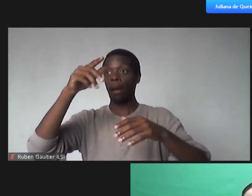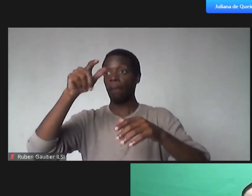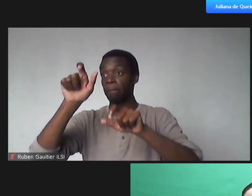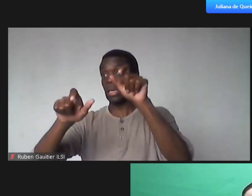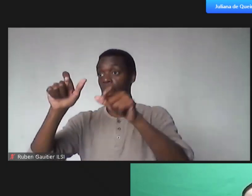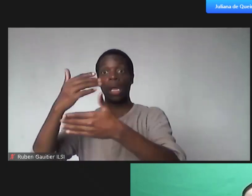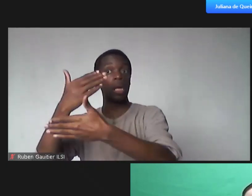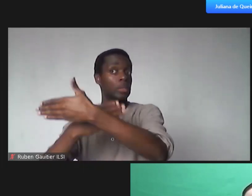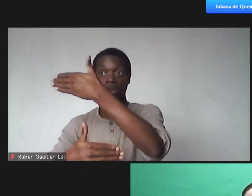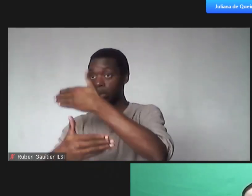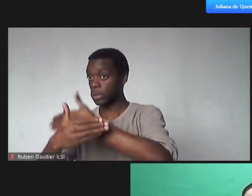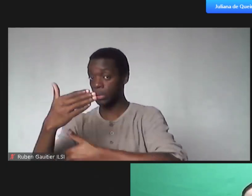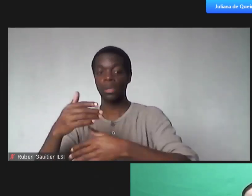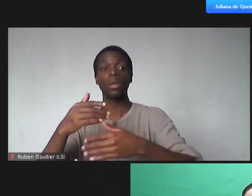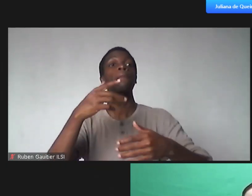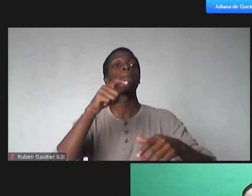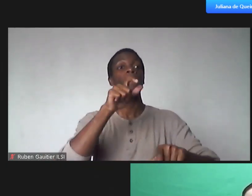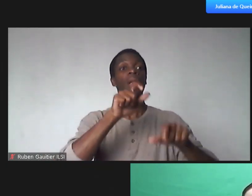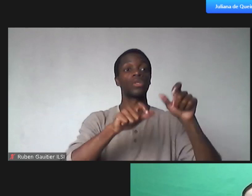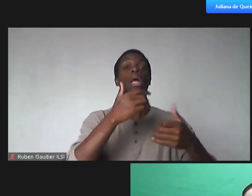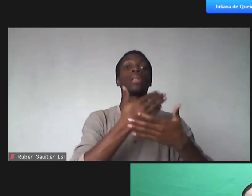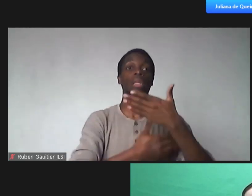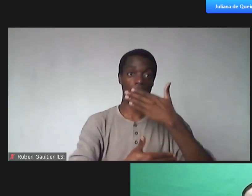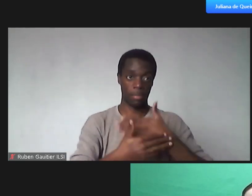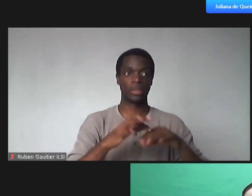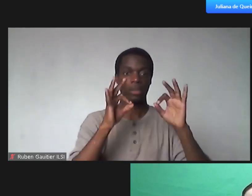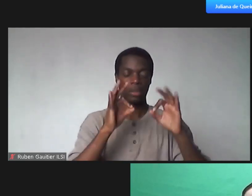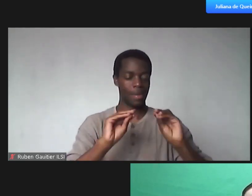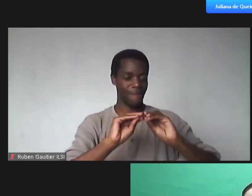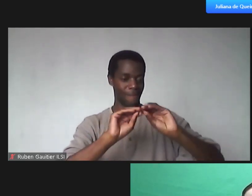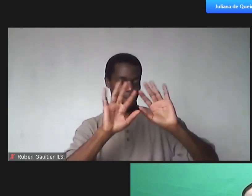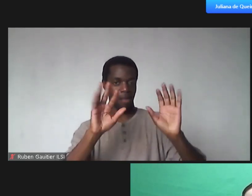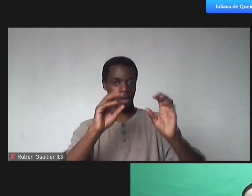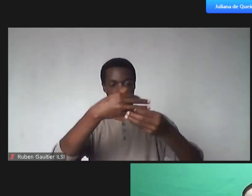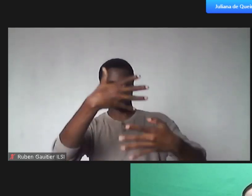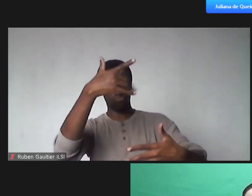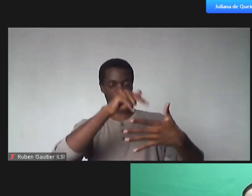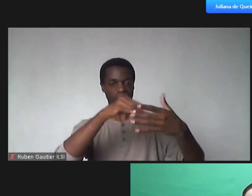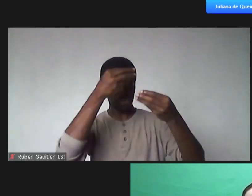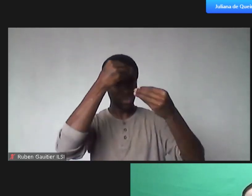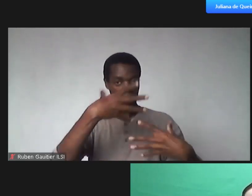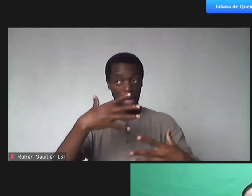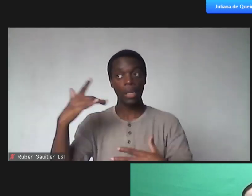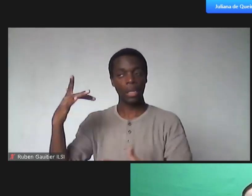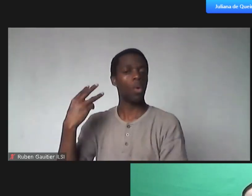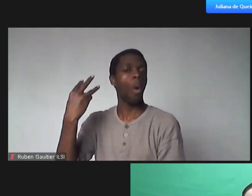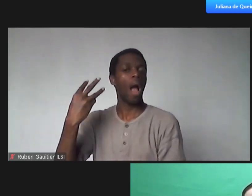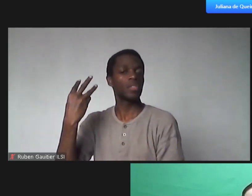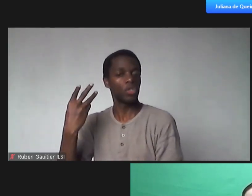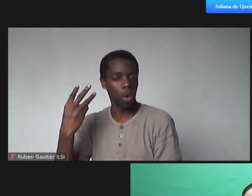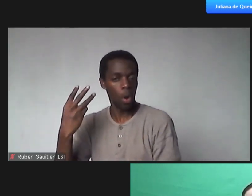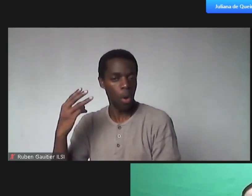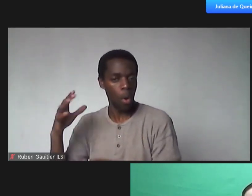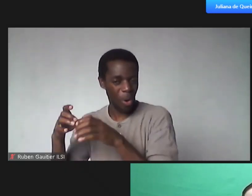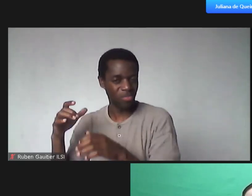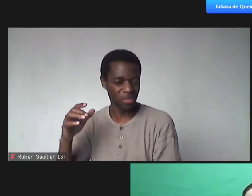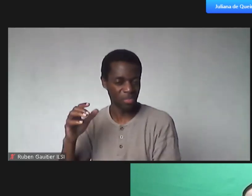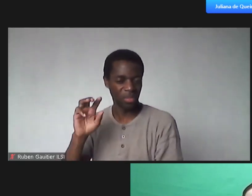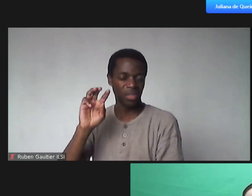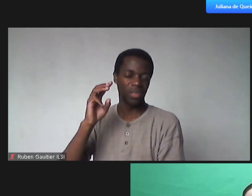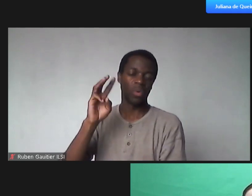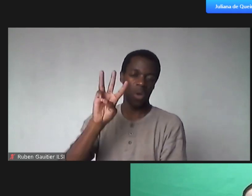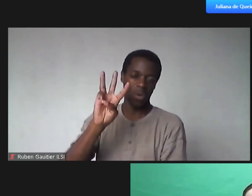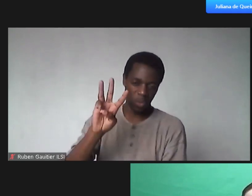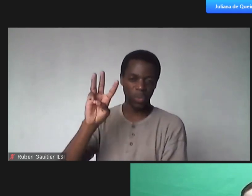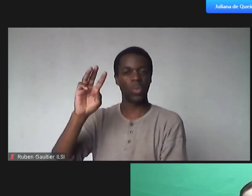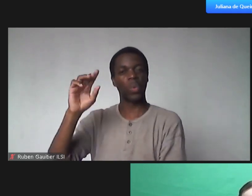Group permite esto, y ahora estamos hablando un poco más dentro del Washington Group cómo hacerlo muy bien para el próximo censo. Así que